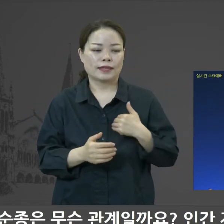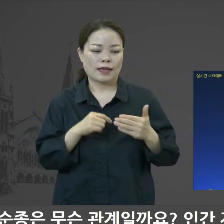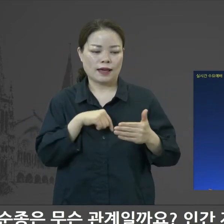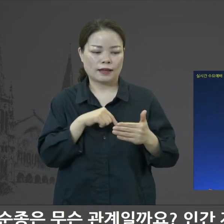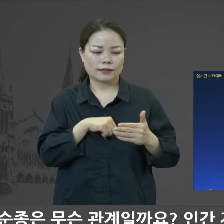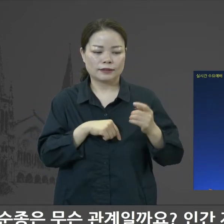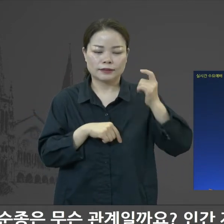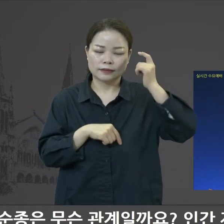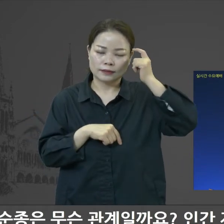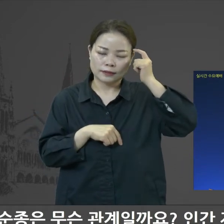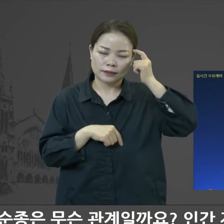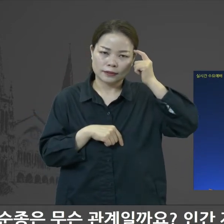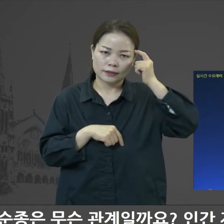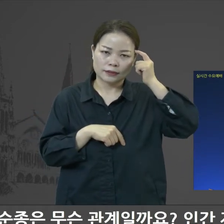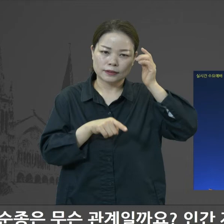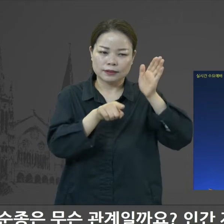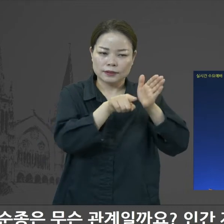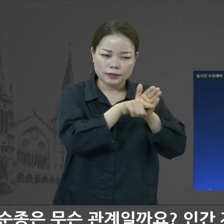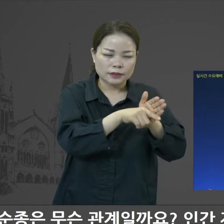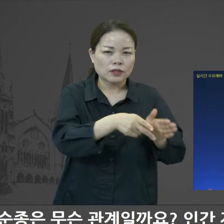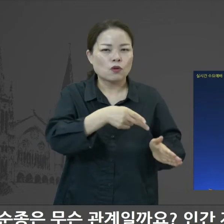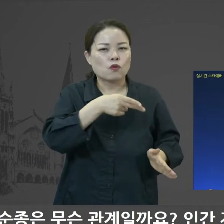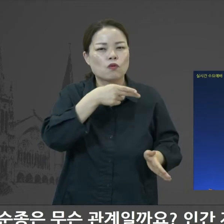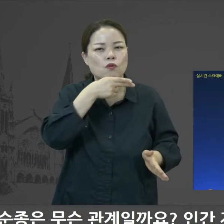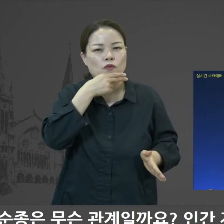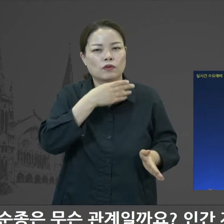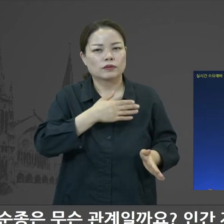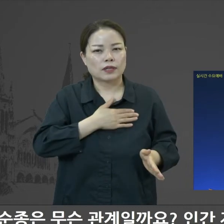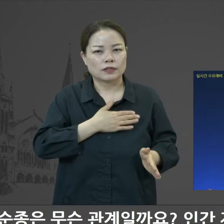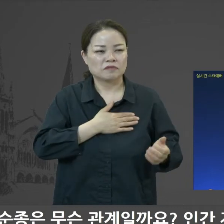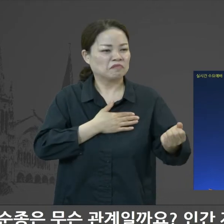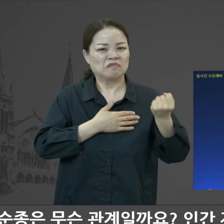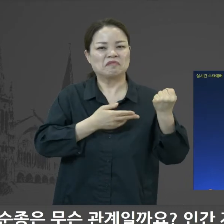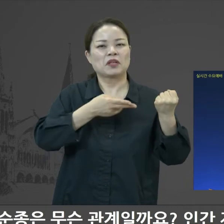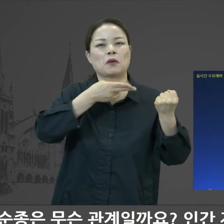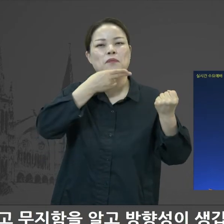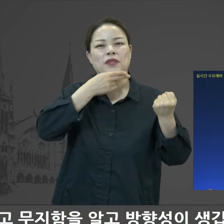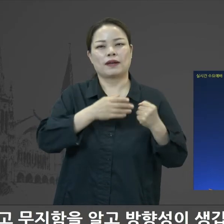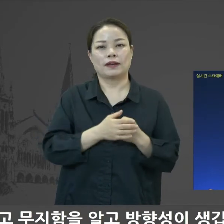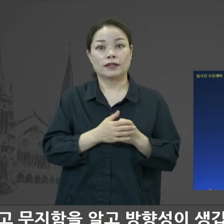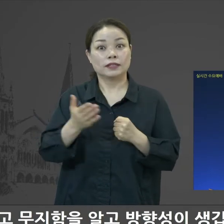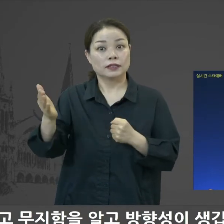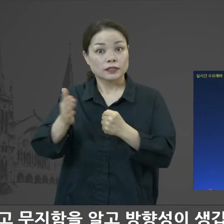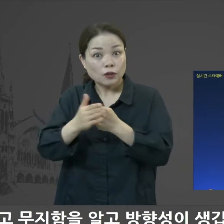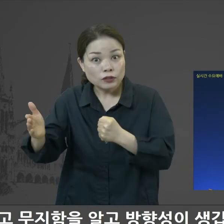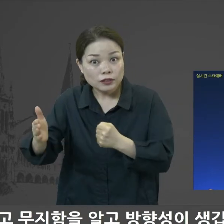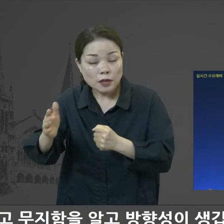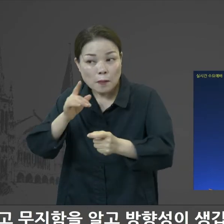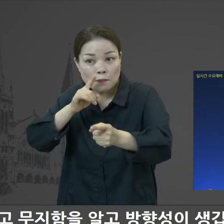안에는 의지할 것이 하나도 없다. 그러니